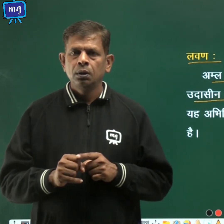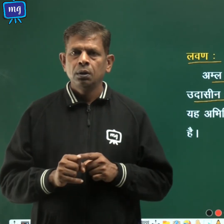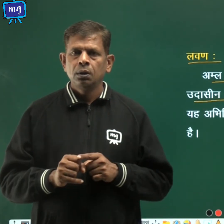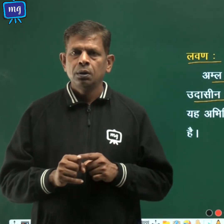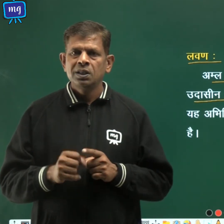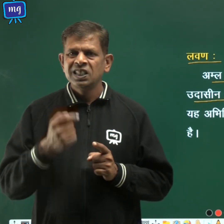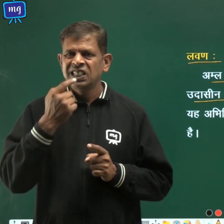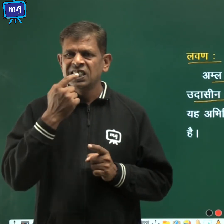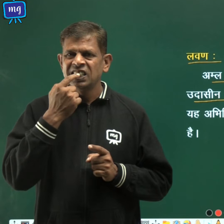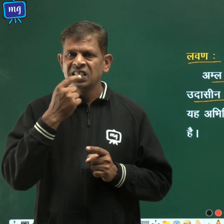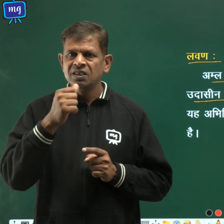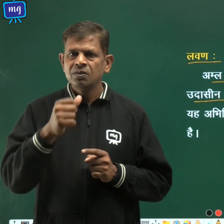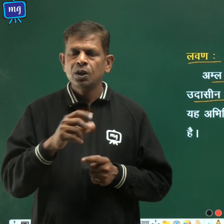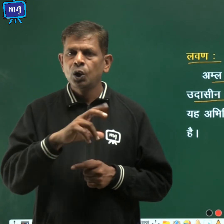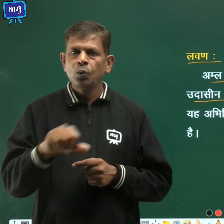लवण व जल